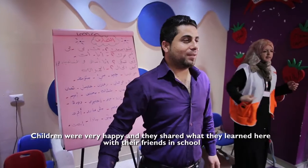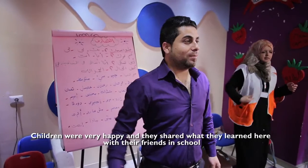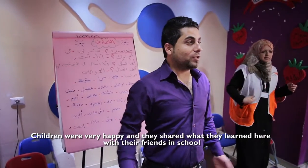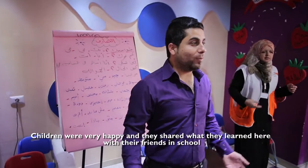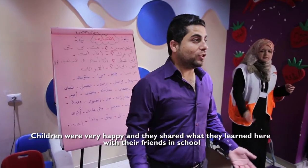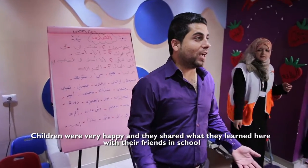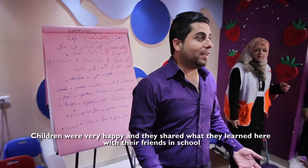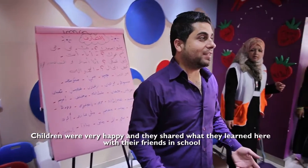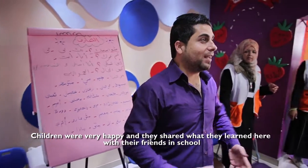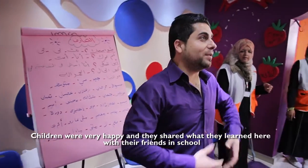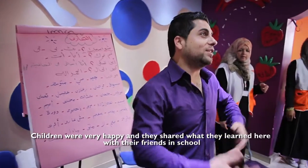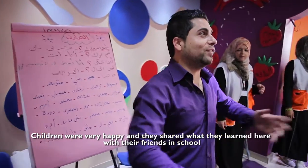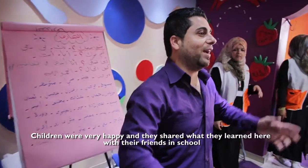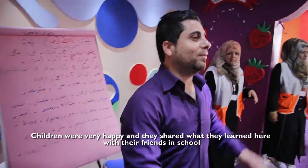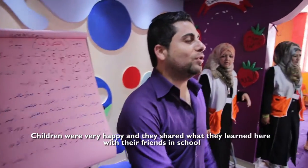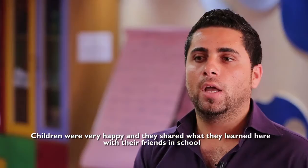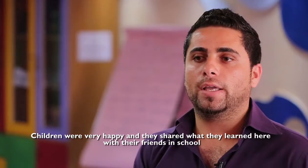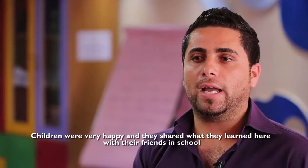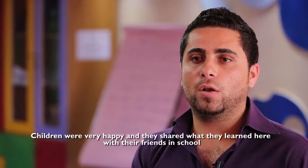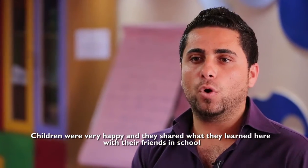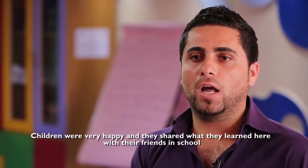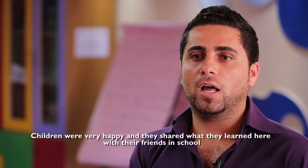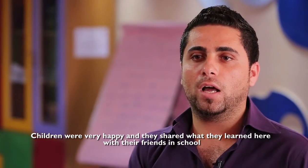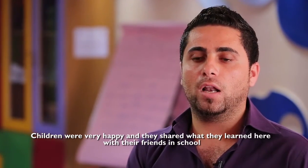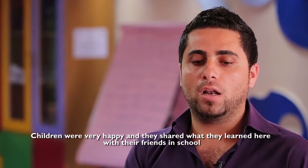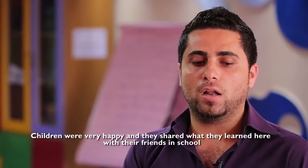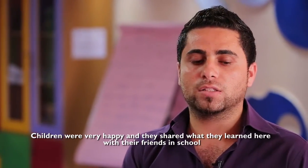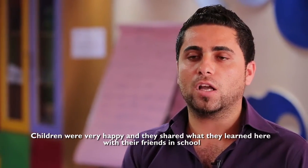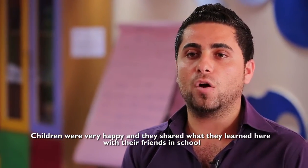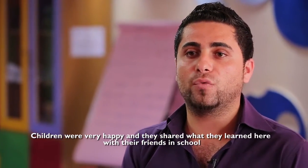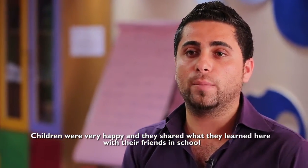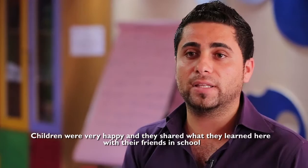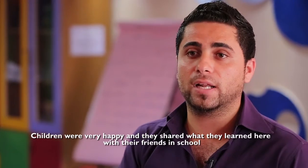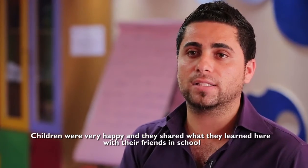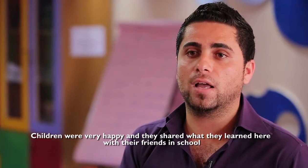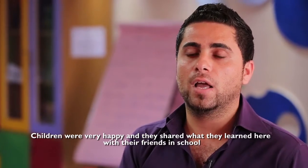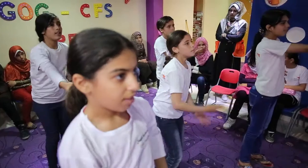يوصلوا ثقافة لغة الإشارة اللي هم تعلموها يعلموها لأصدقائهم في المدرسة.